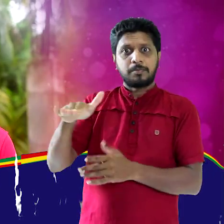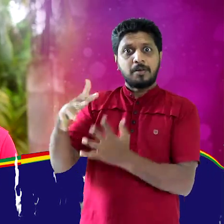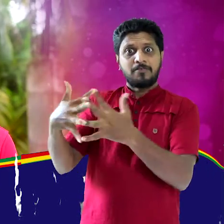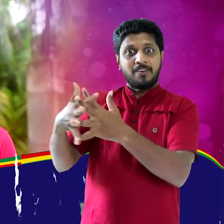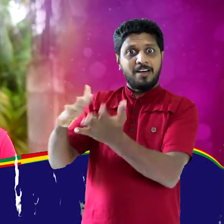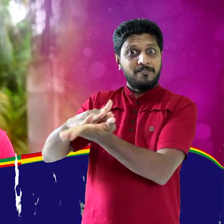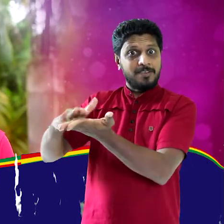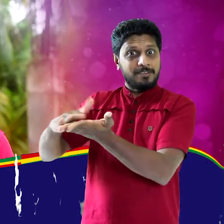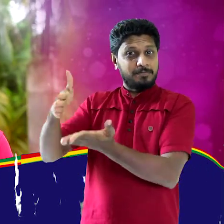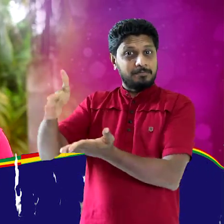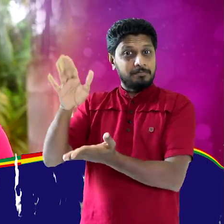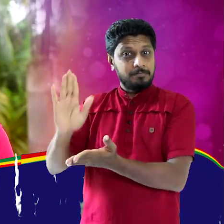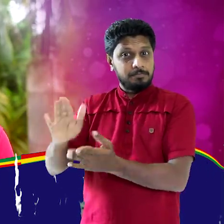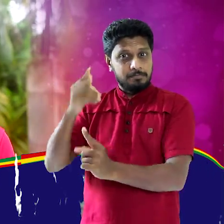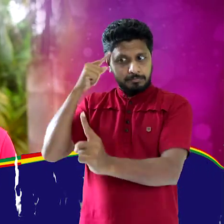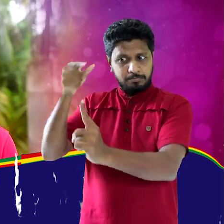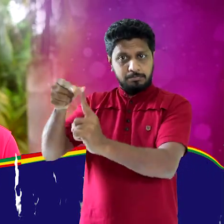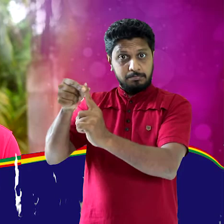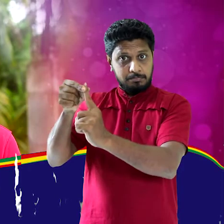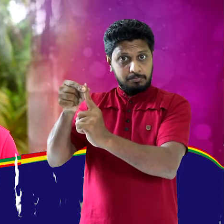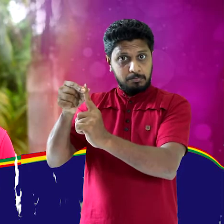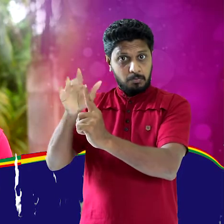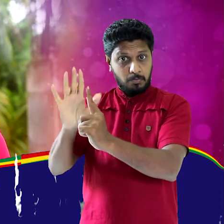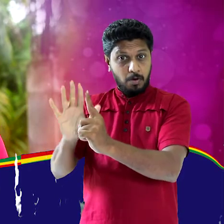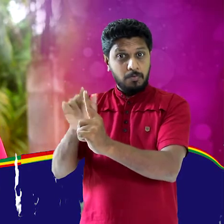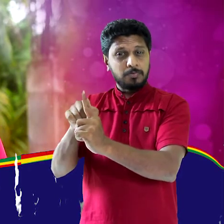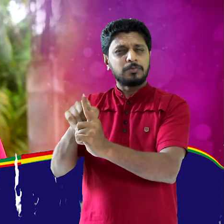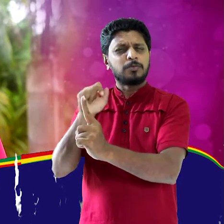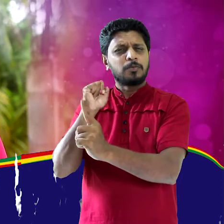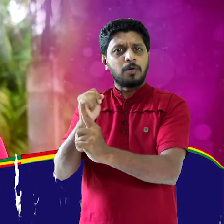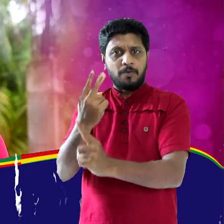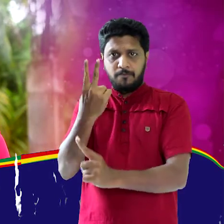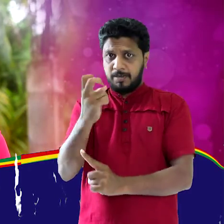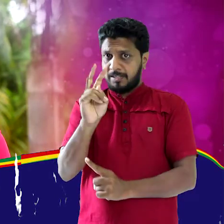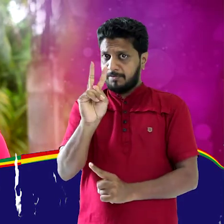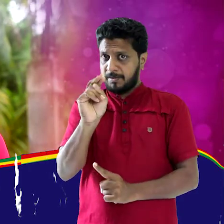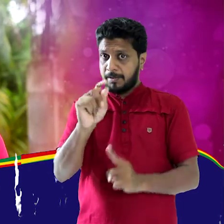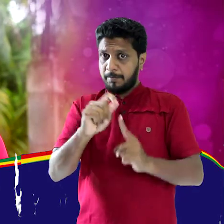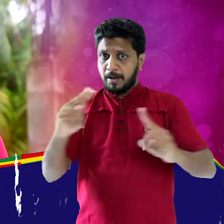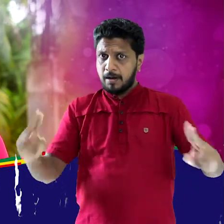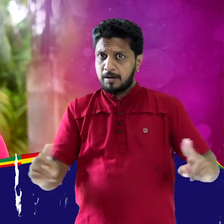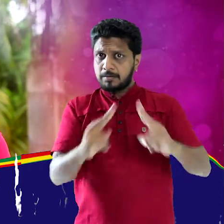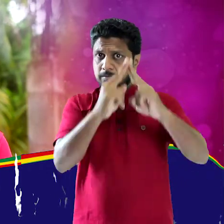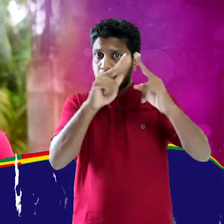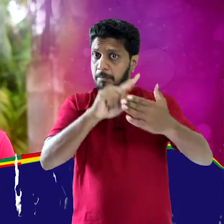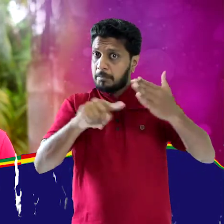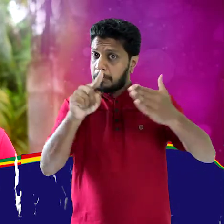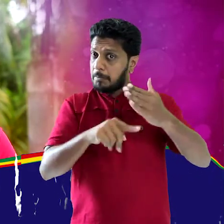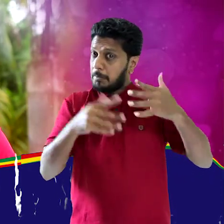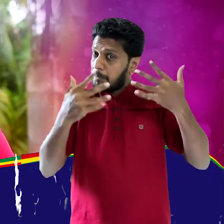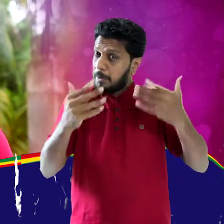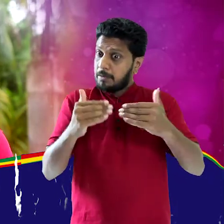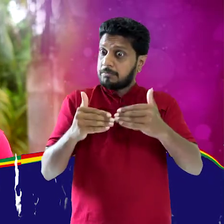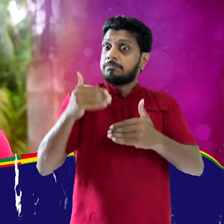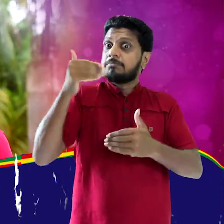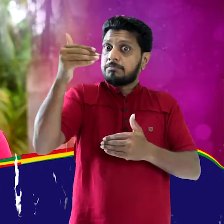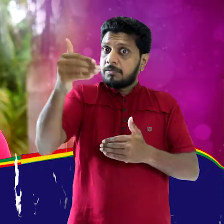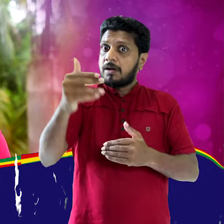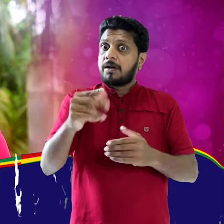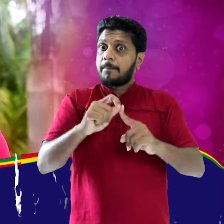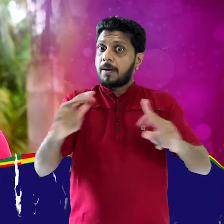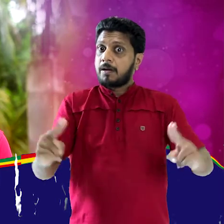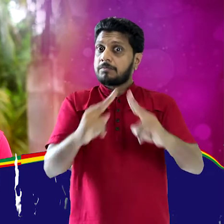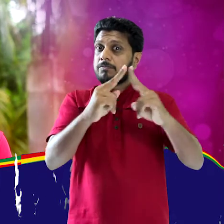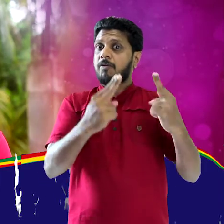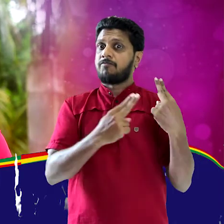කාරණාව පිළිබඳ වැඩි අවධානයක් යොමු වෙන කාල පරිච්ඡේදයක්. ඒක නිසා 2020 පාර්ලිමේන්තුවේ මැතිවරණයෙන් පස්සේ එළඹෙන පාර්ලිමේන්තුවට වකිමක්